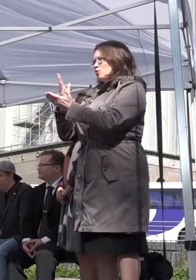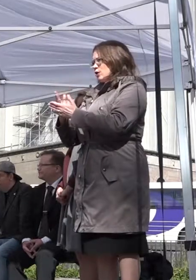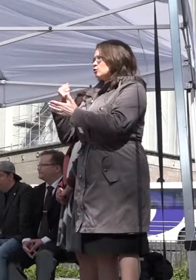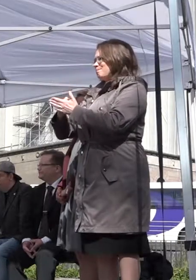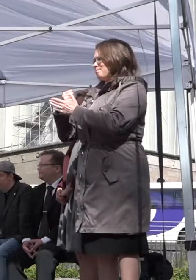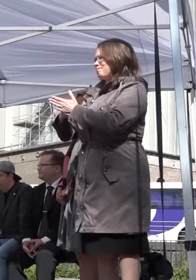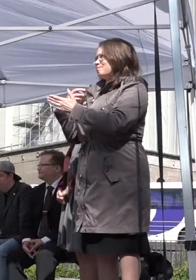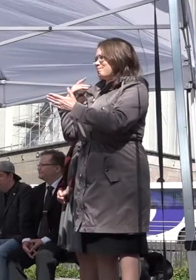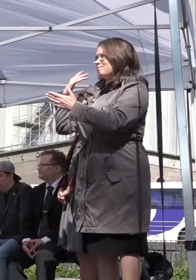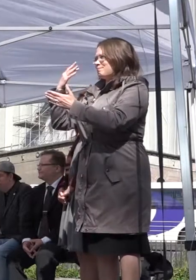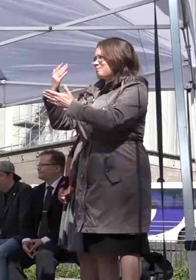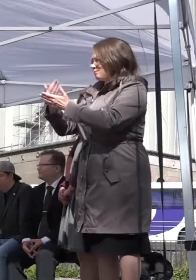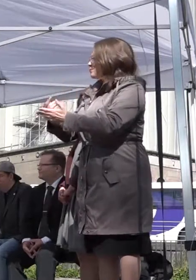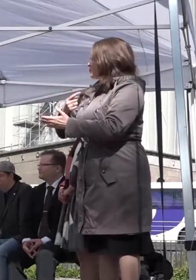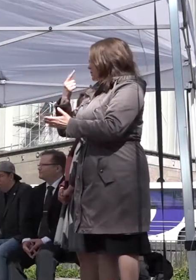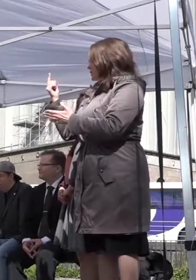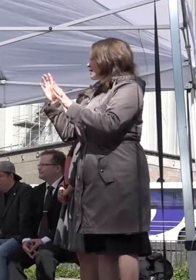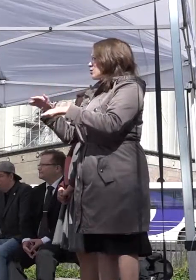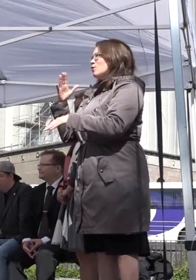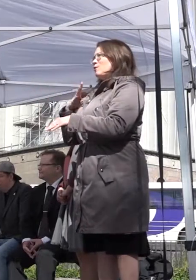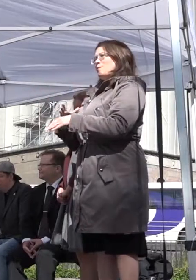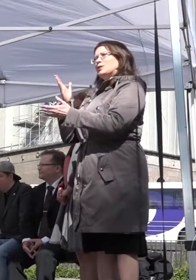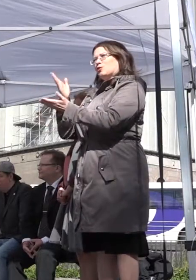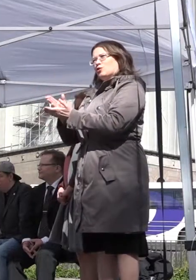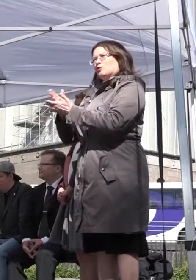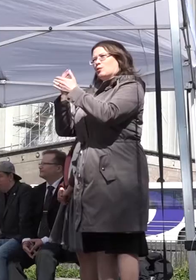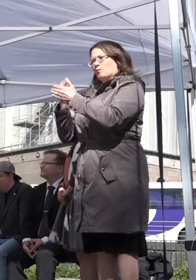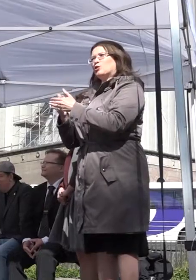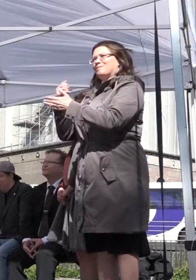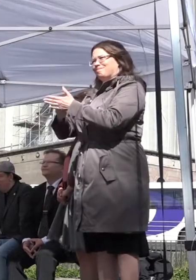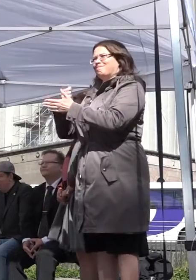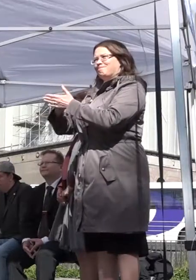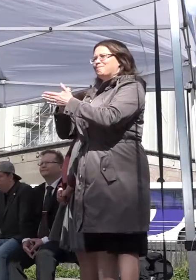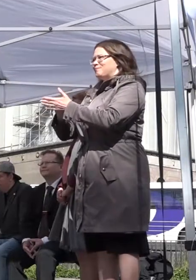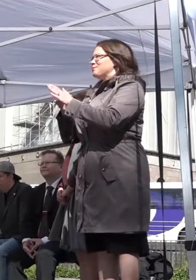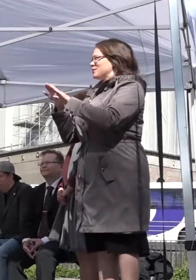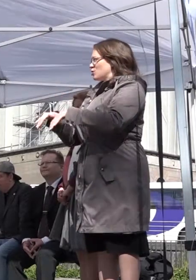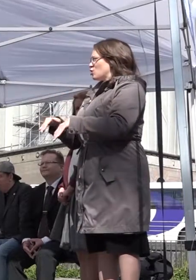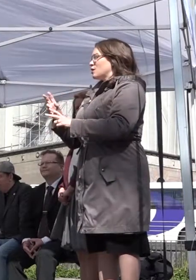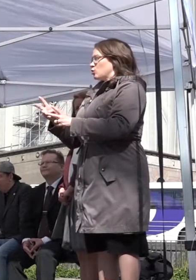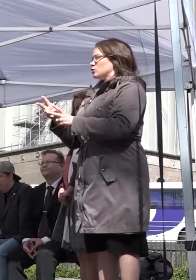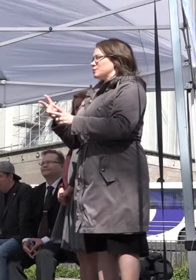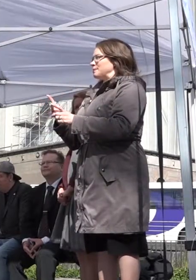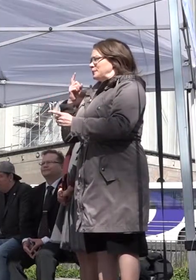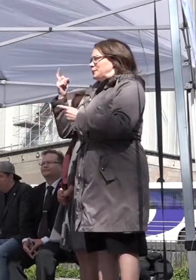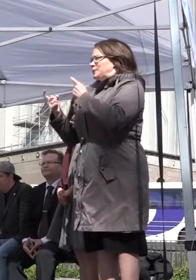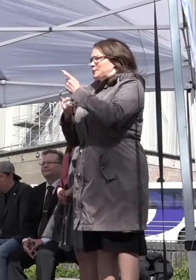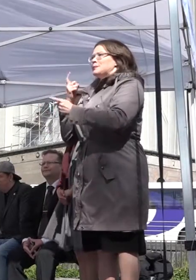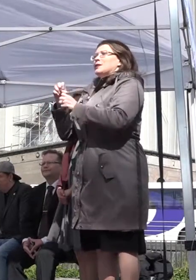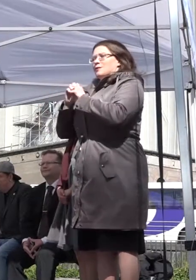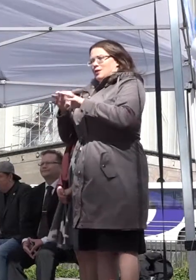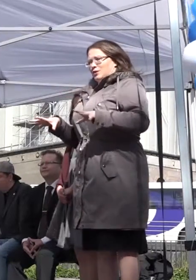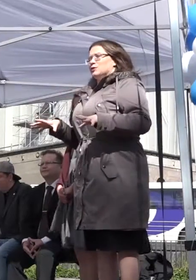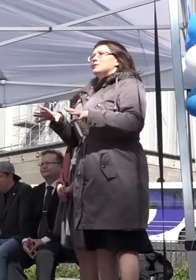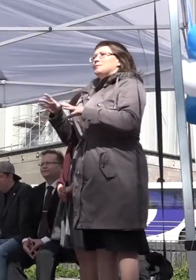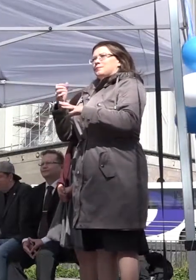olleet vaikuttamassa pitkään vammaisten oikeuksien puolesta ja myöskin vaikuttaneet sitkeästi siihen, että Suomi lopulta ratifioi